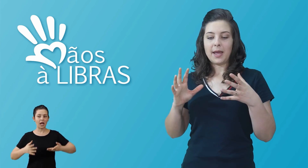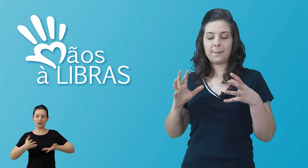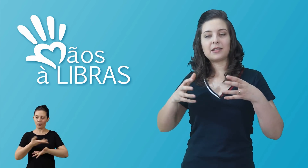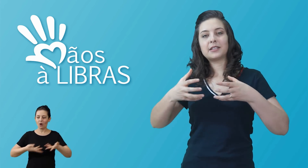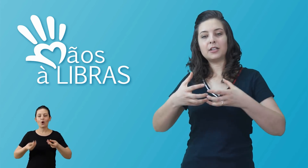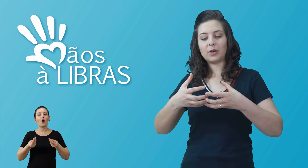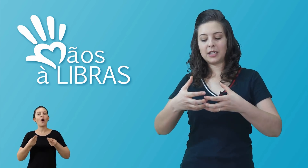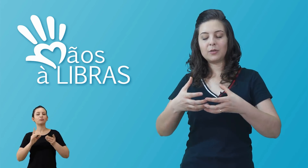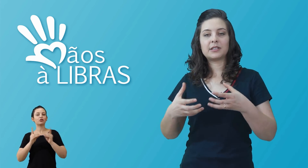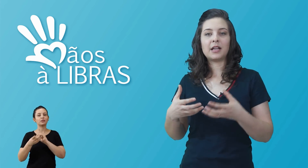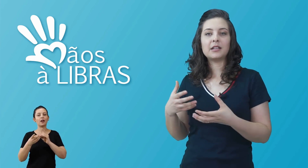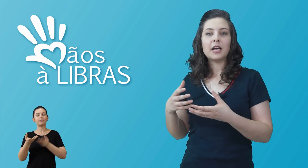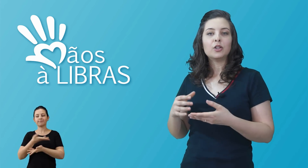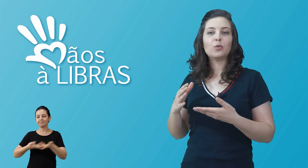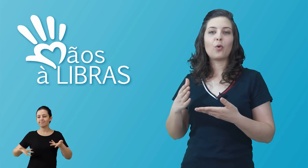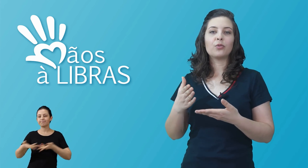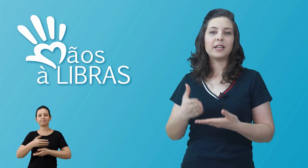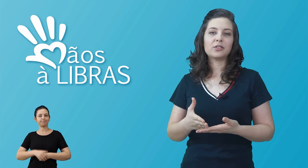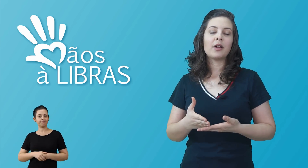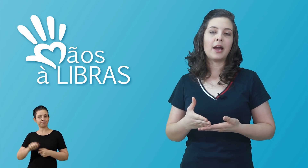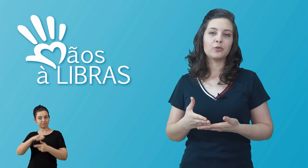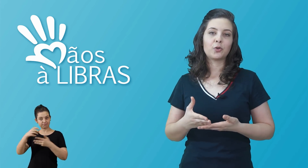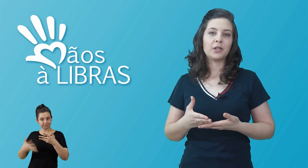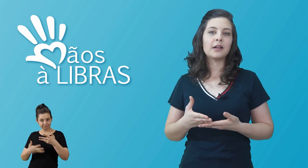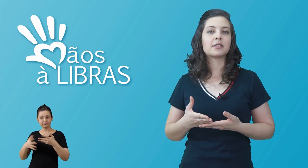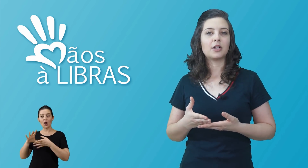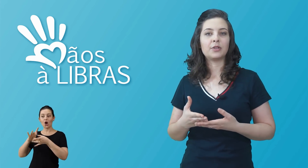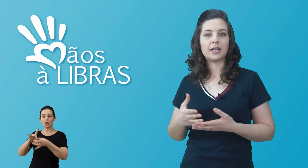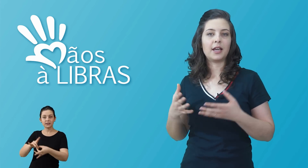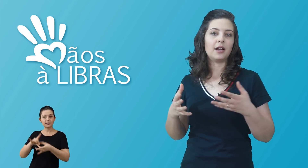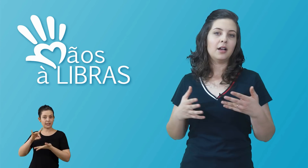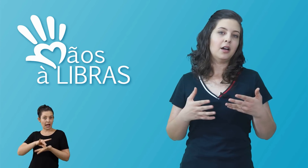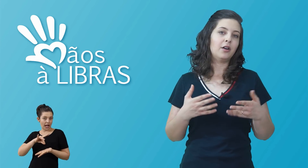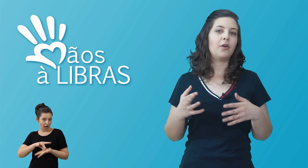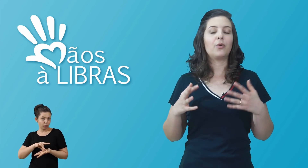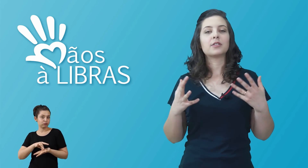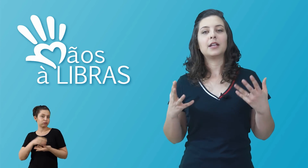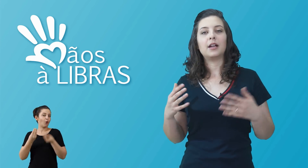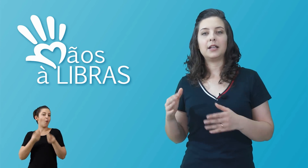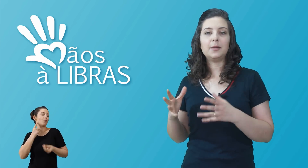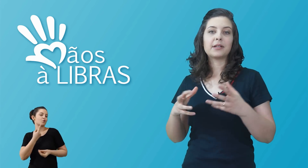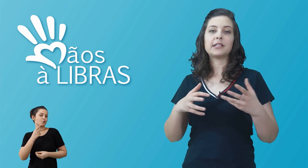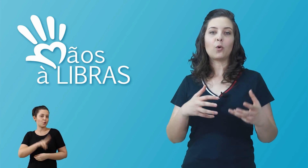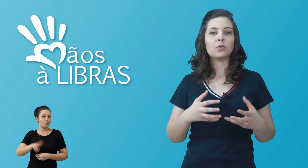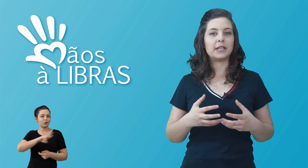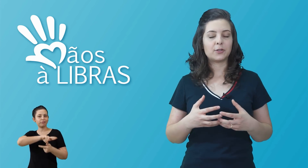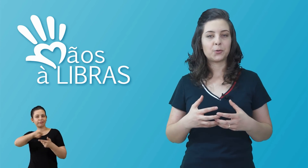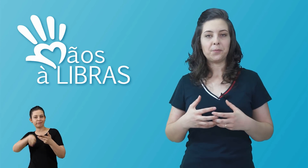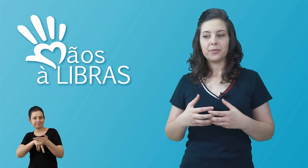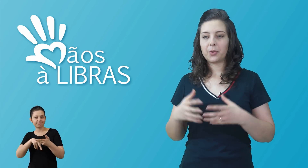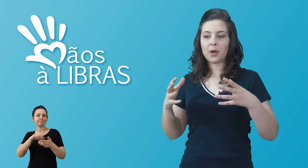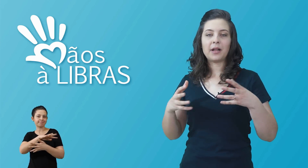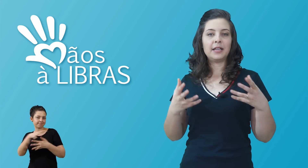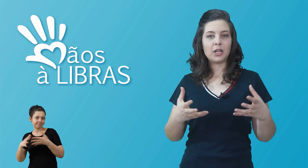sempre passando a língua de sinais num contexto real de comunicação, né? Que é a famosa a Libras em